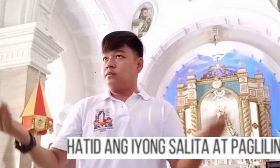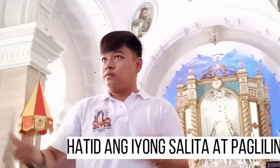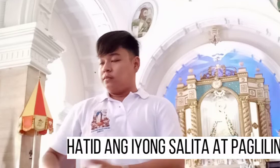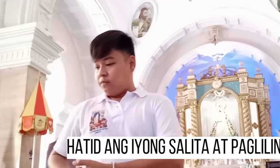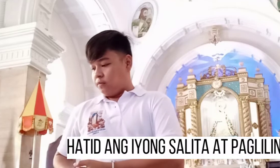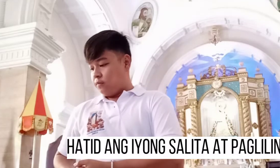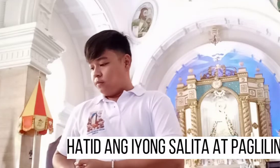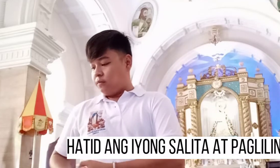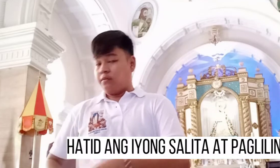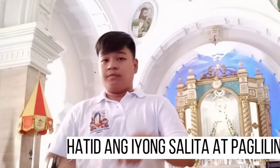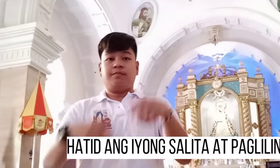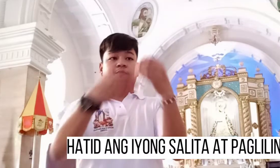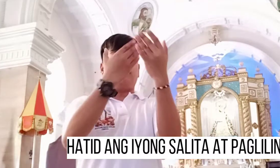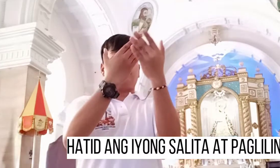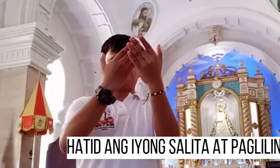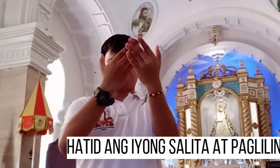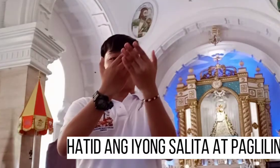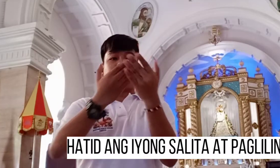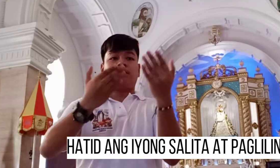ang iyong salita at